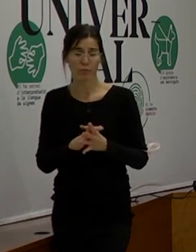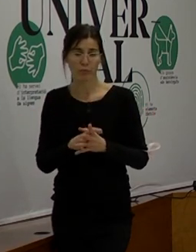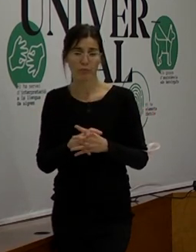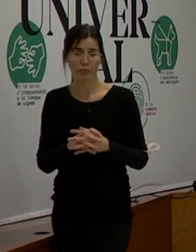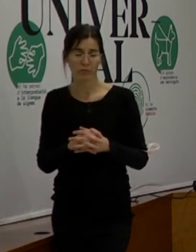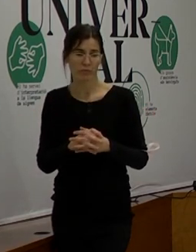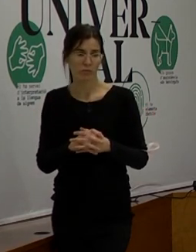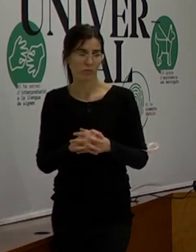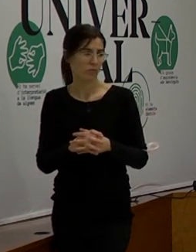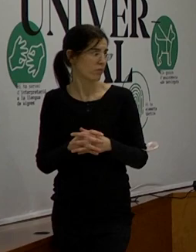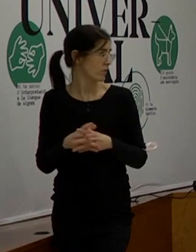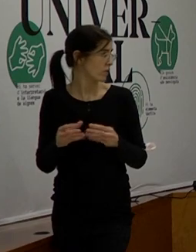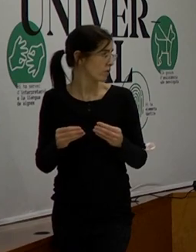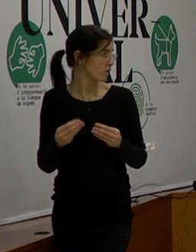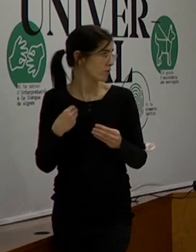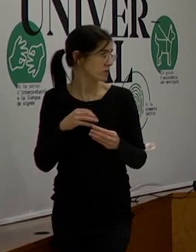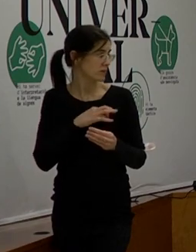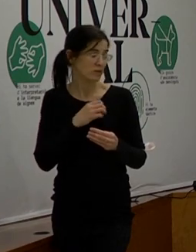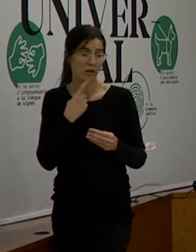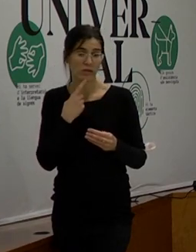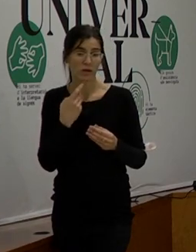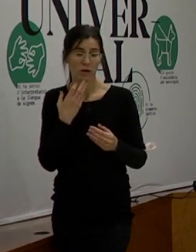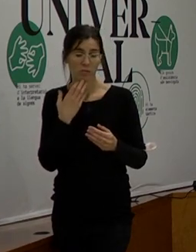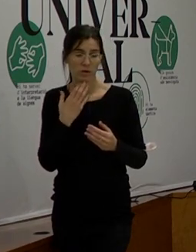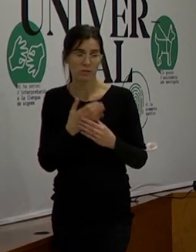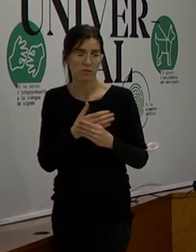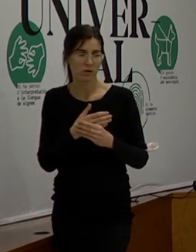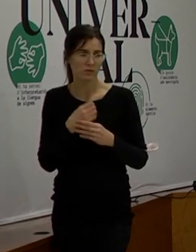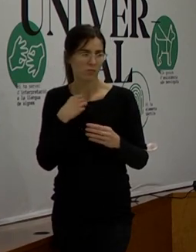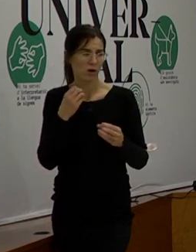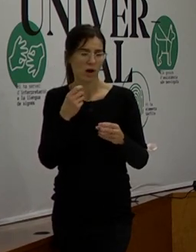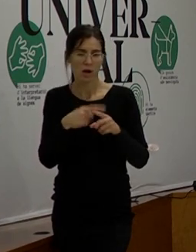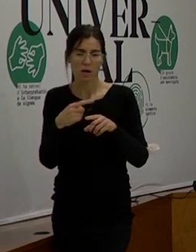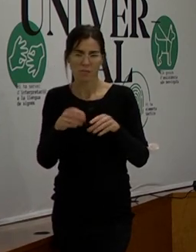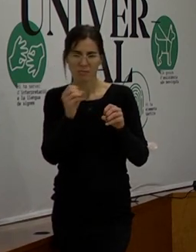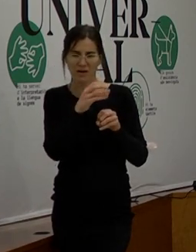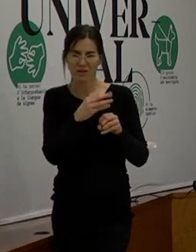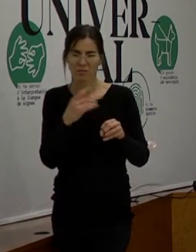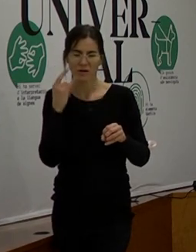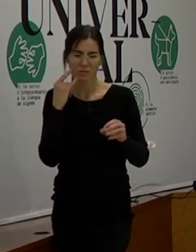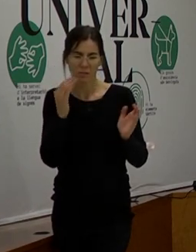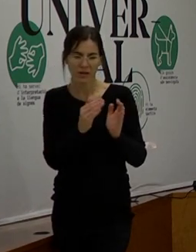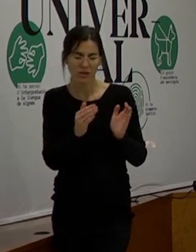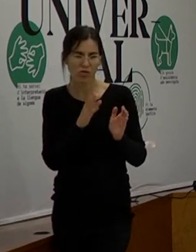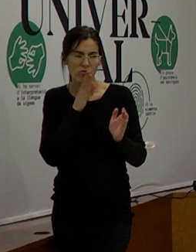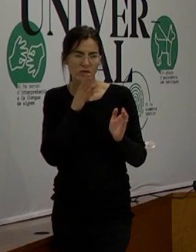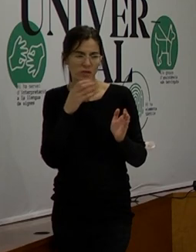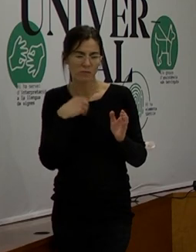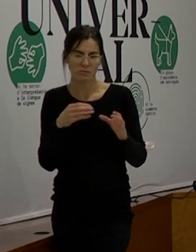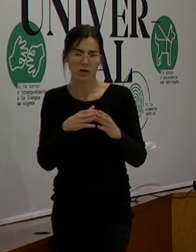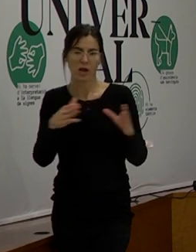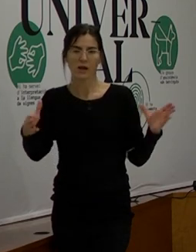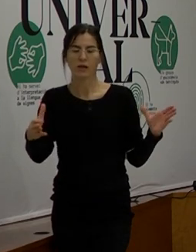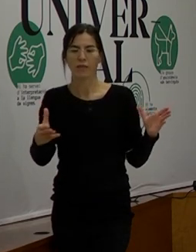vale? I feu cas a la senyora, o sigui, omple d'emmagatzem el vàter petitet, o és que en el gran de cabem